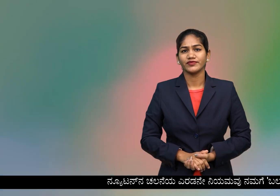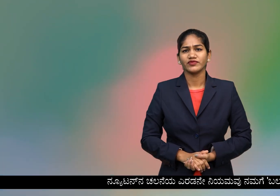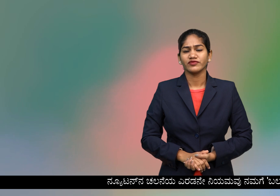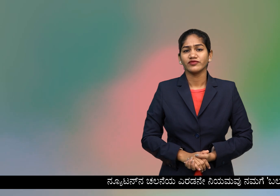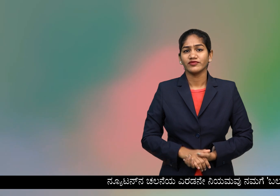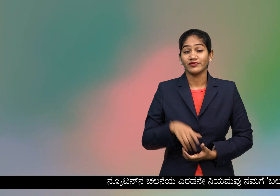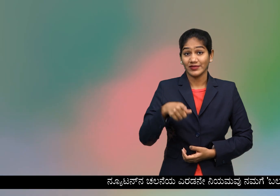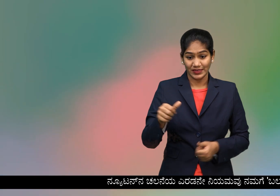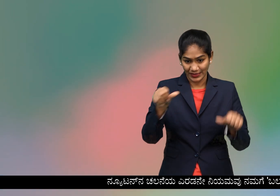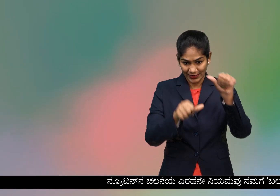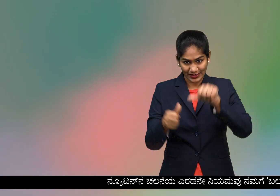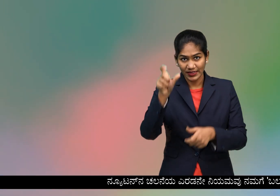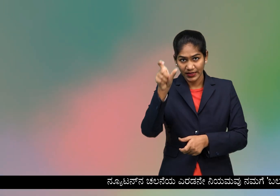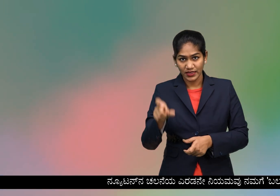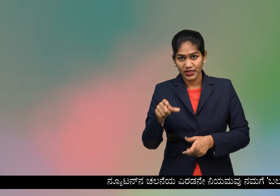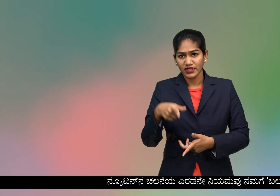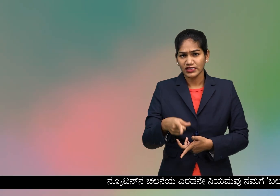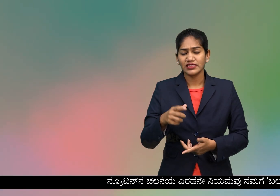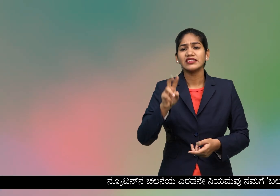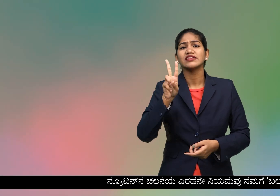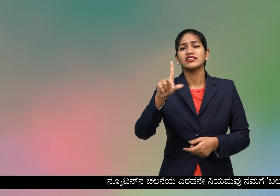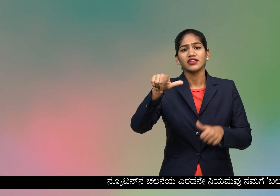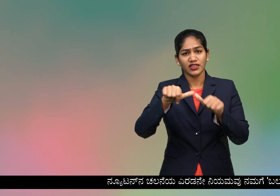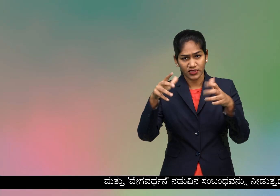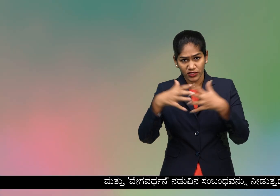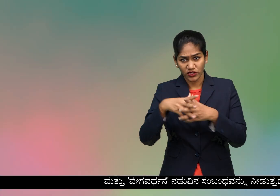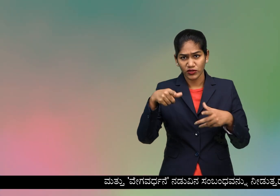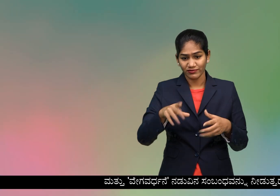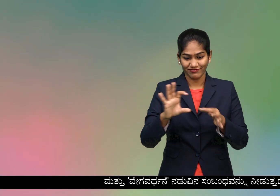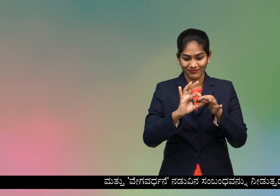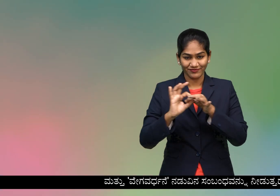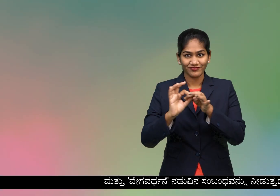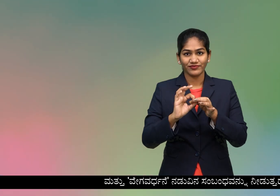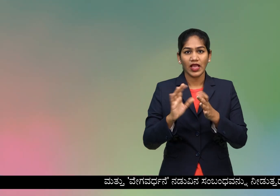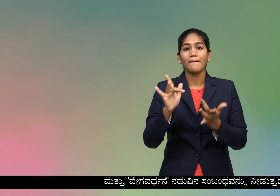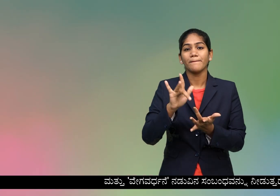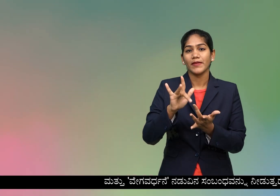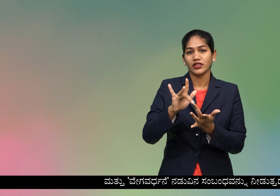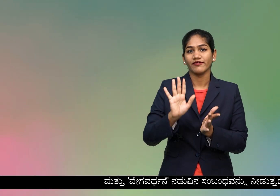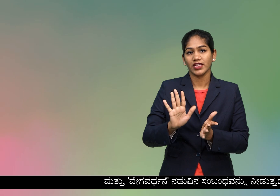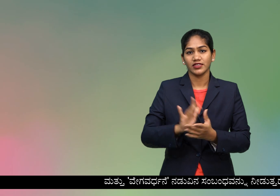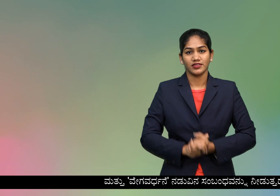ನ್ಯೂಟನ್ನ ಚಲನೆಯ ಎರಡನೇ ನಿಯಮವು ನಮಗೆ ಬಲ ಮತ್ತು ವೇಗವರ್ಧನೆ ನಡುವಿನ ಸಂಬಂಧವನ್ನು ನೀಡುತ್ತದೆ.